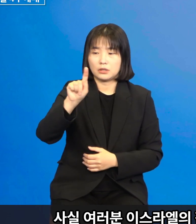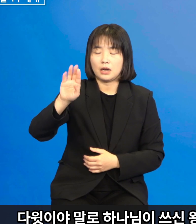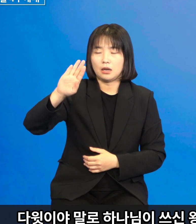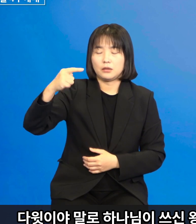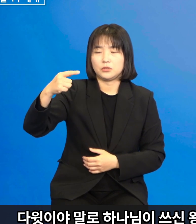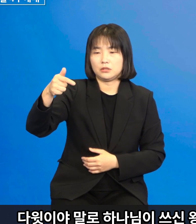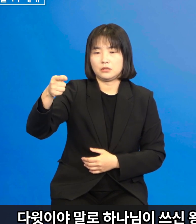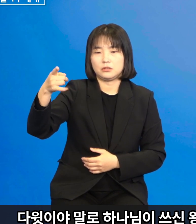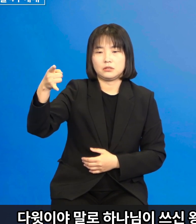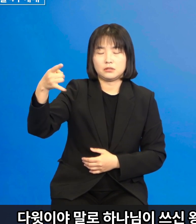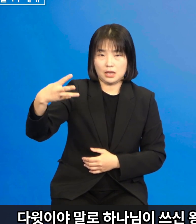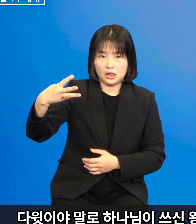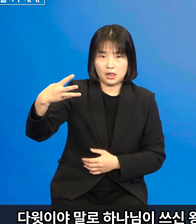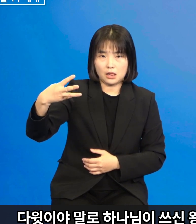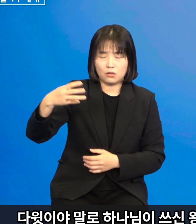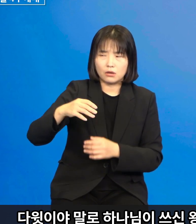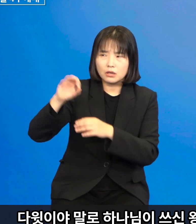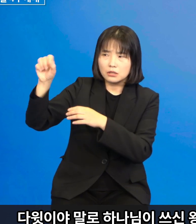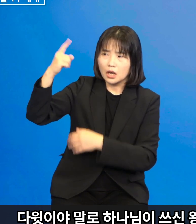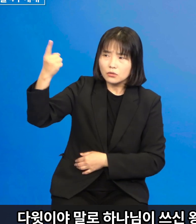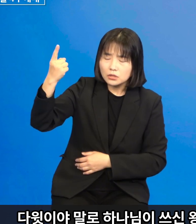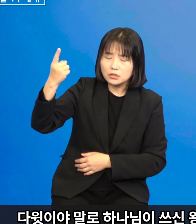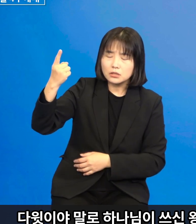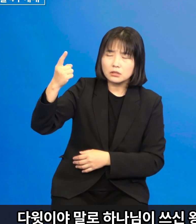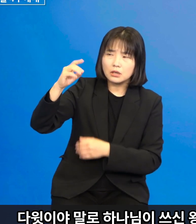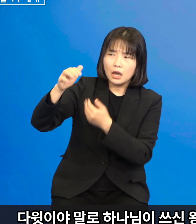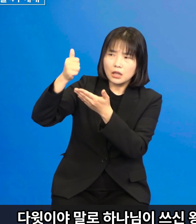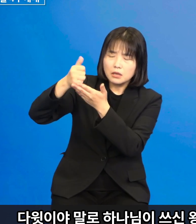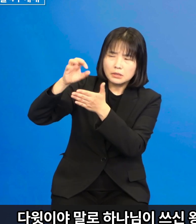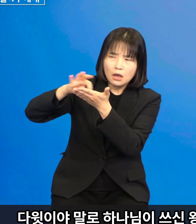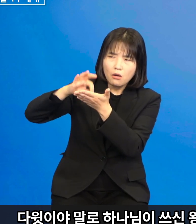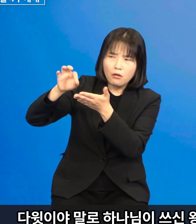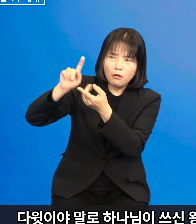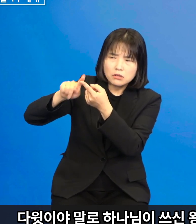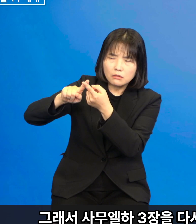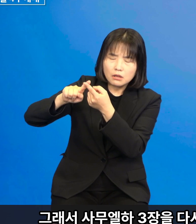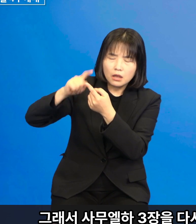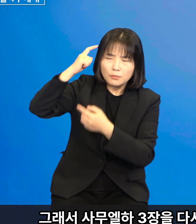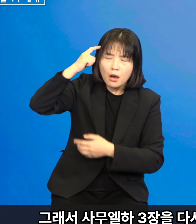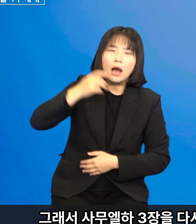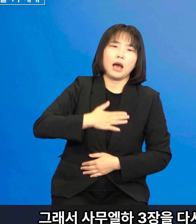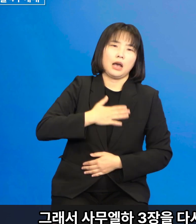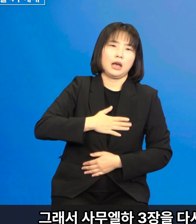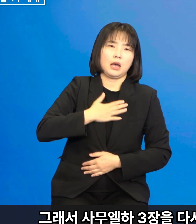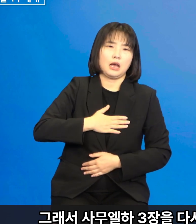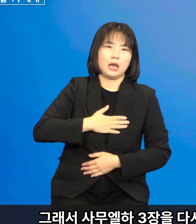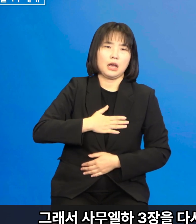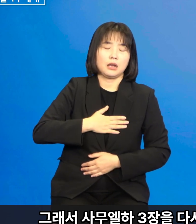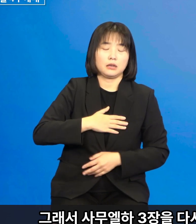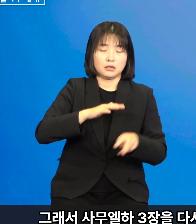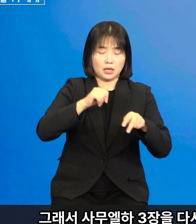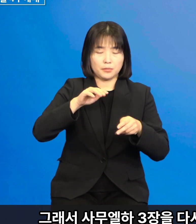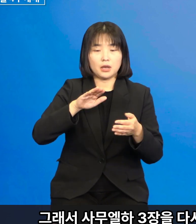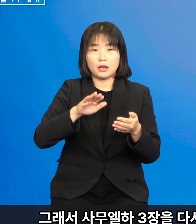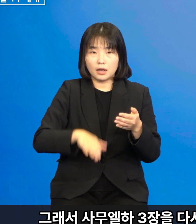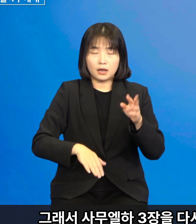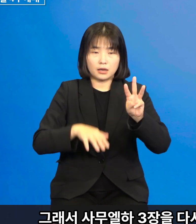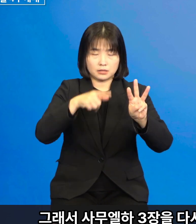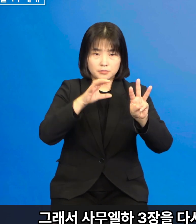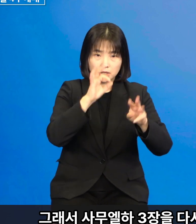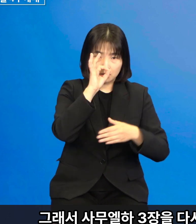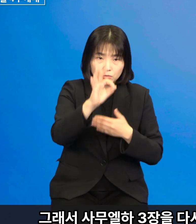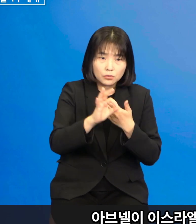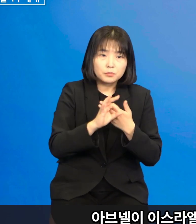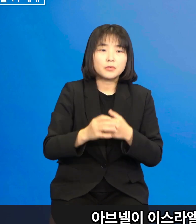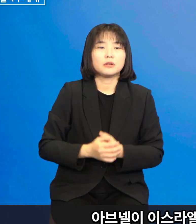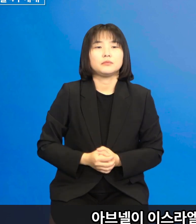아브넬조차도 다윗이야말로 하나님의 세우신 왕이라는 것을 머리로는 알고 있었어요. 그래서 사무엘하 3장에 다시 보게 되면